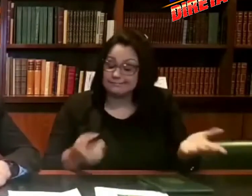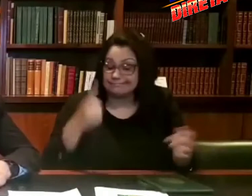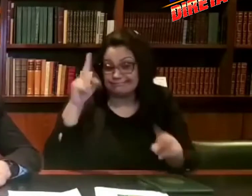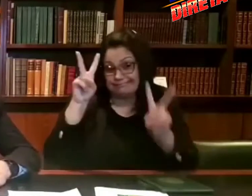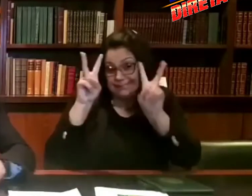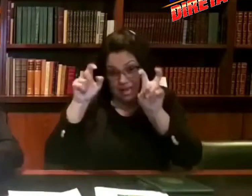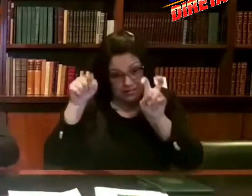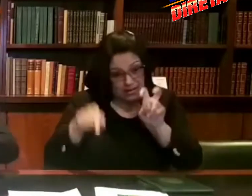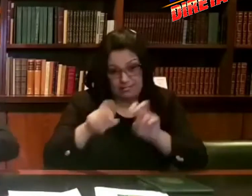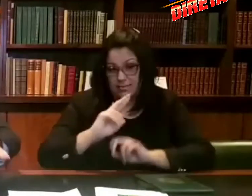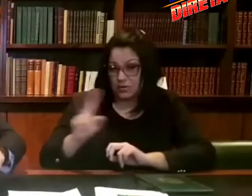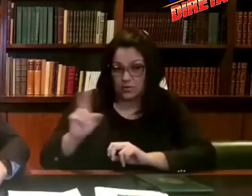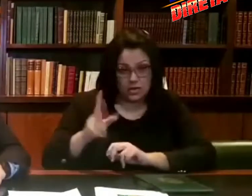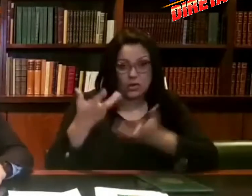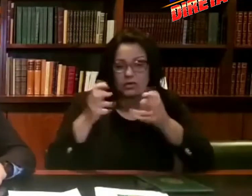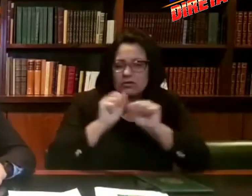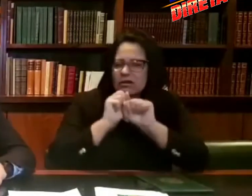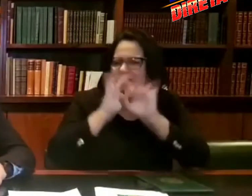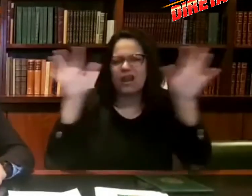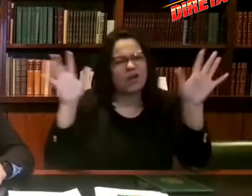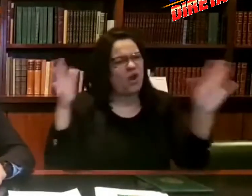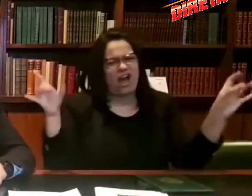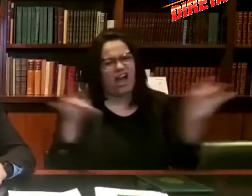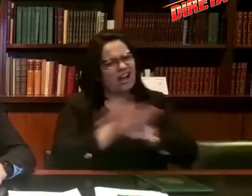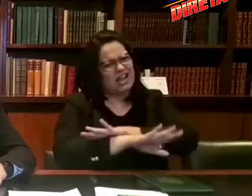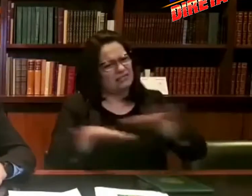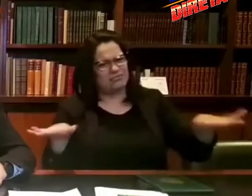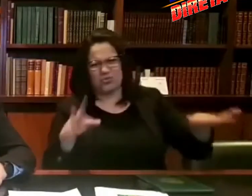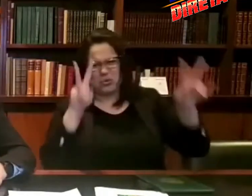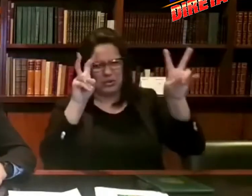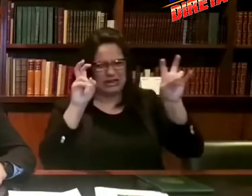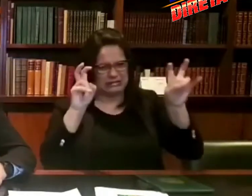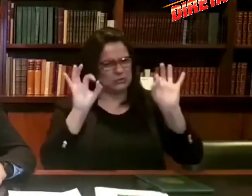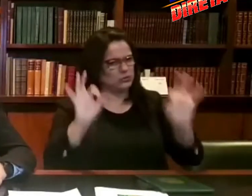que não é o caso, tá? Vou esquecer, botar um ponto final nisso. Agora, deixo claro uma coisa,